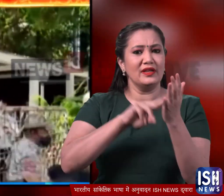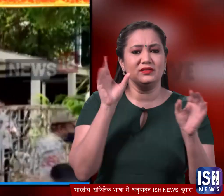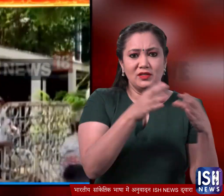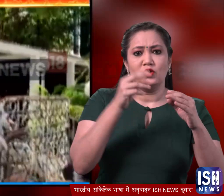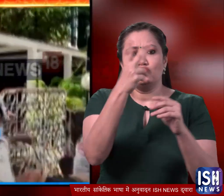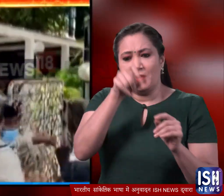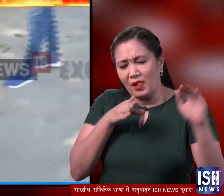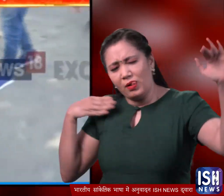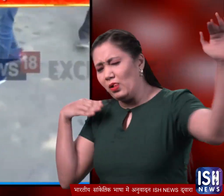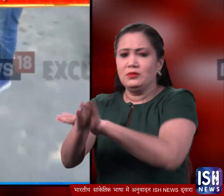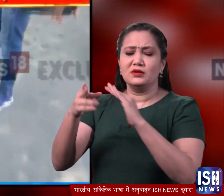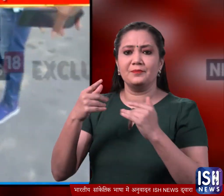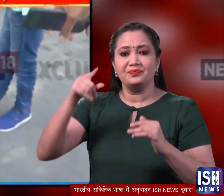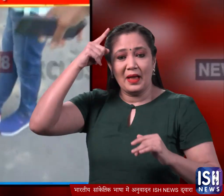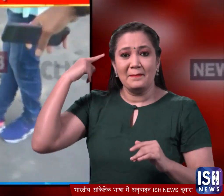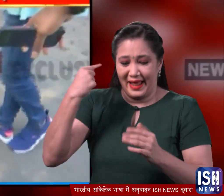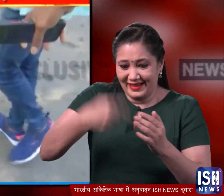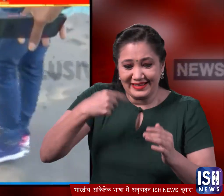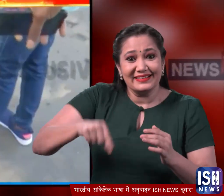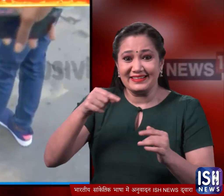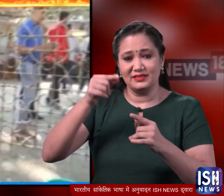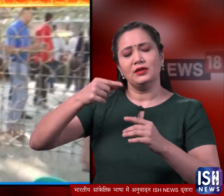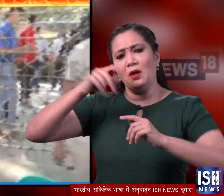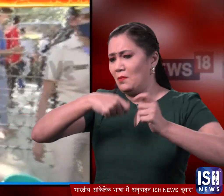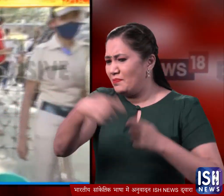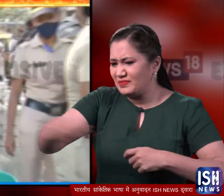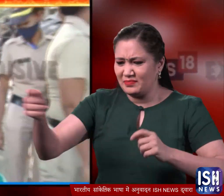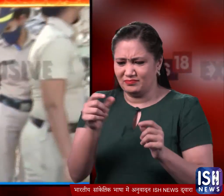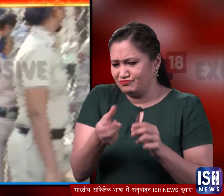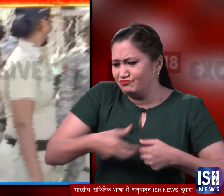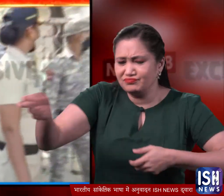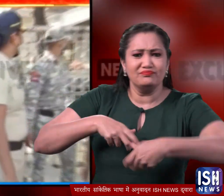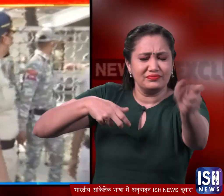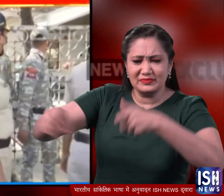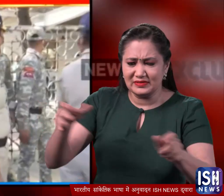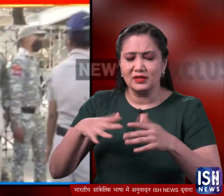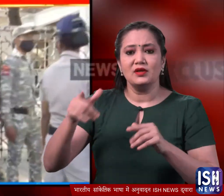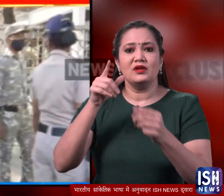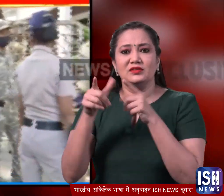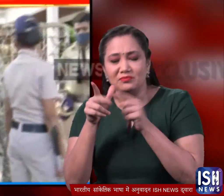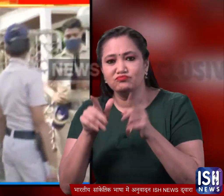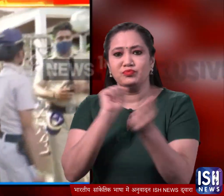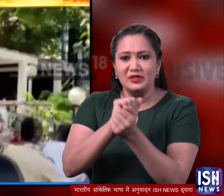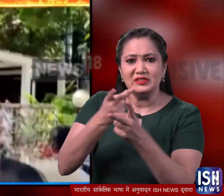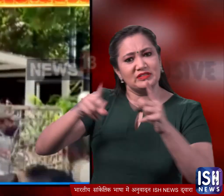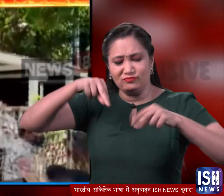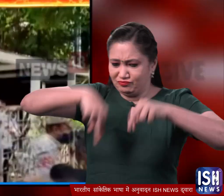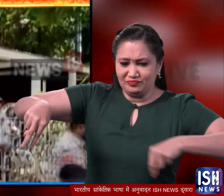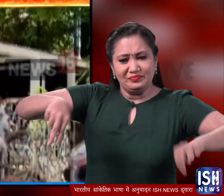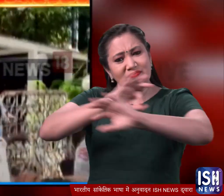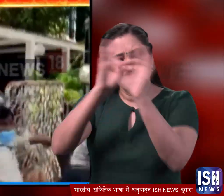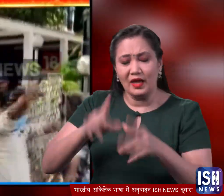अचानक घर के अंदर दाखिल हो गए और काली स्याही जगह जगह फेंकने लगे। मंत्री के सरकारी बंगले पर सुरक्षा कर्मियों की तैनाती पहले से थी,